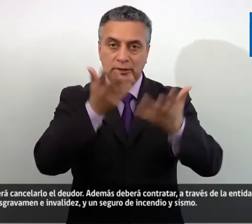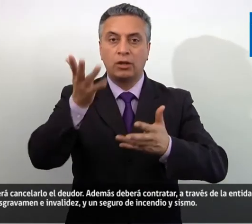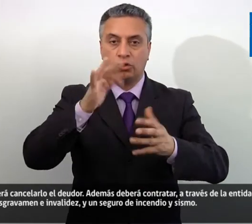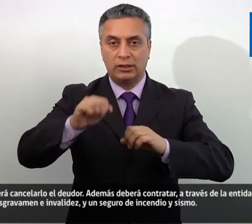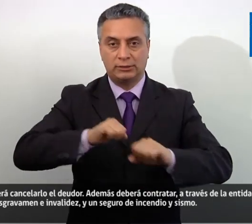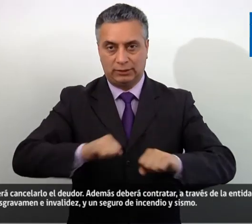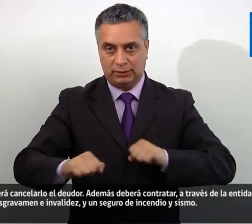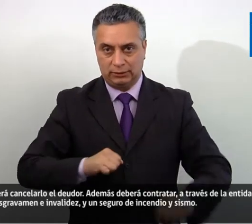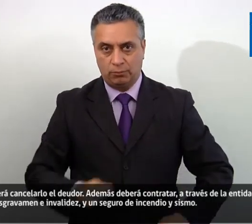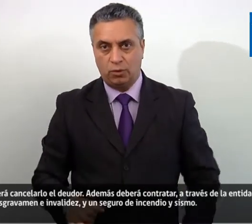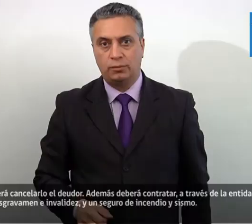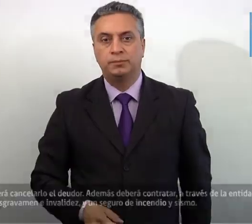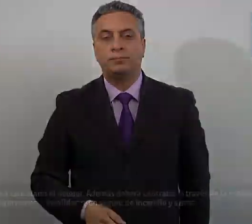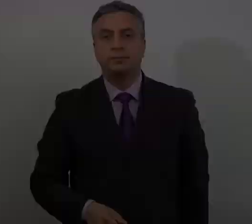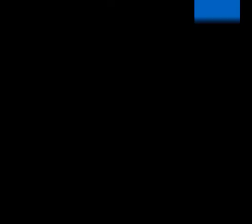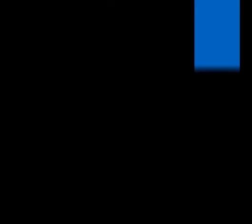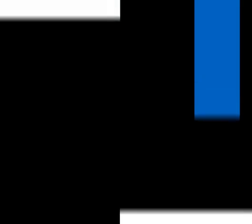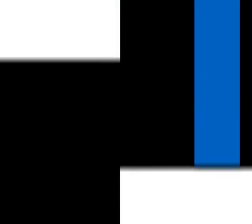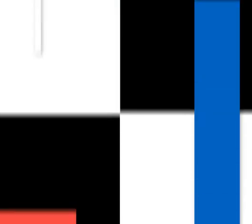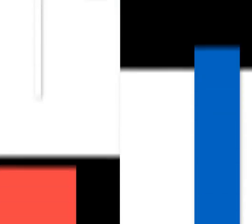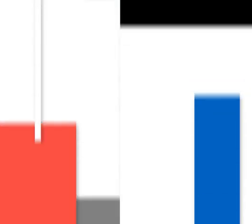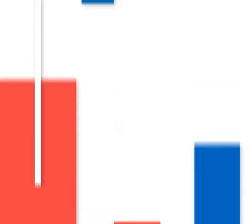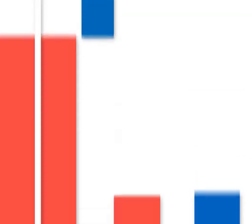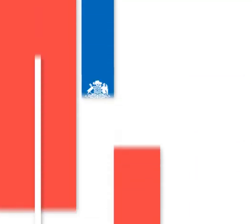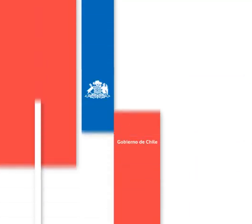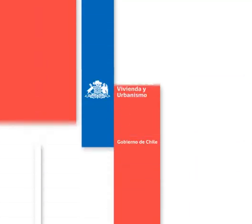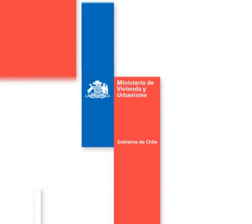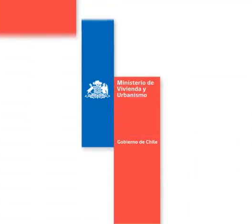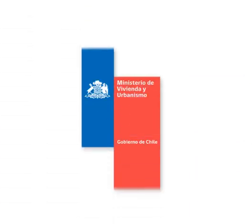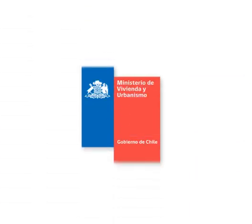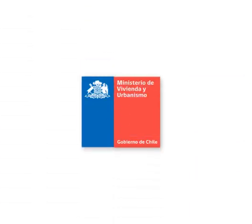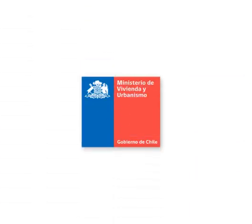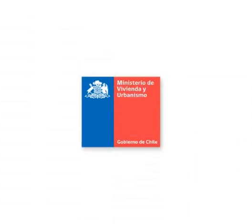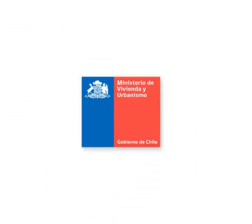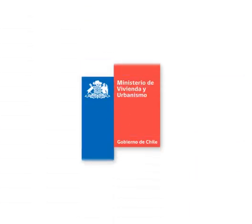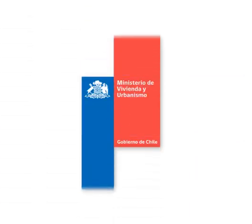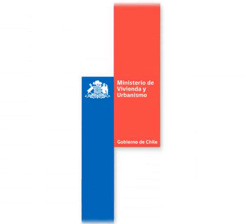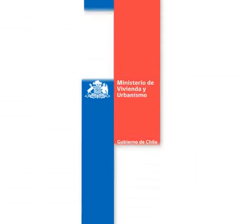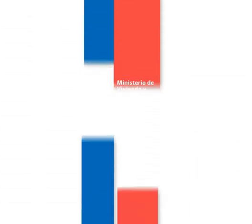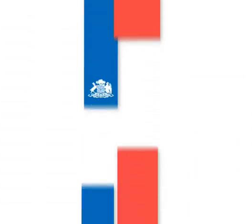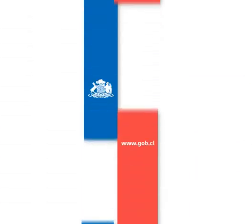Ministerio de Vivienda y Urbanismo, Gobierno de Chile.